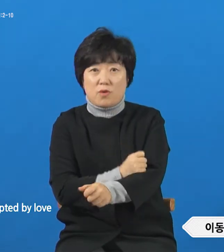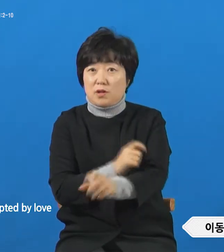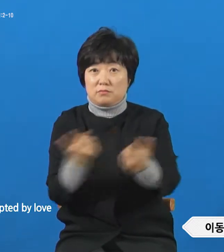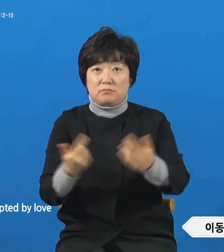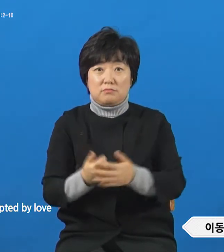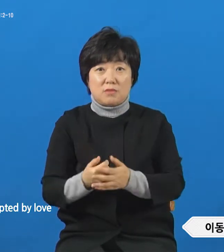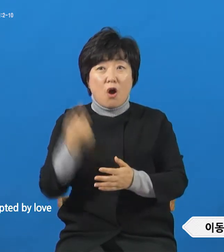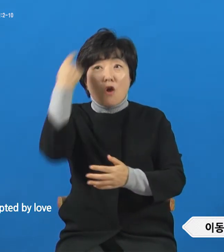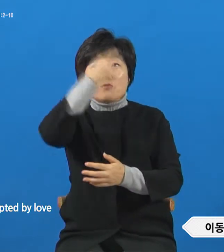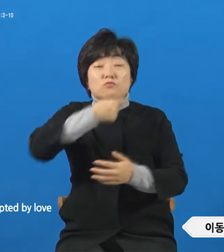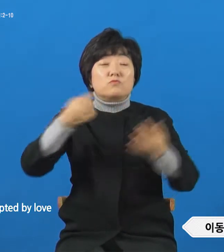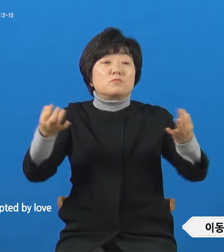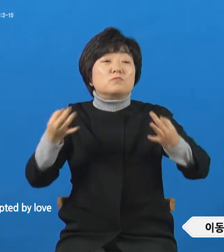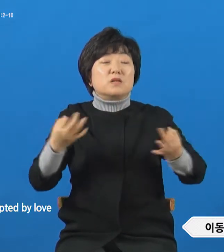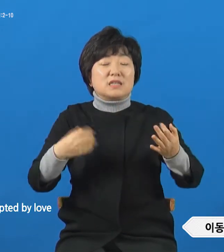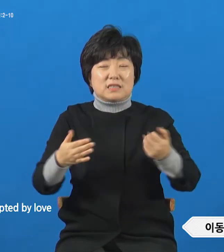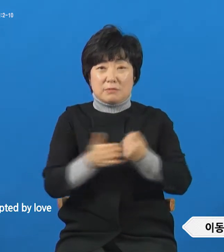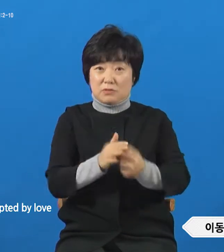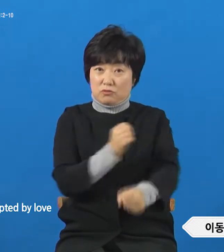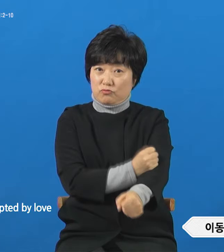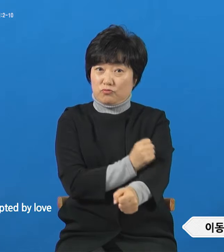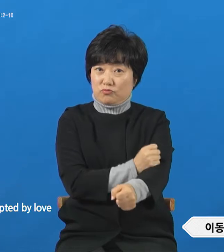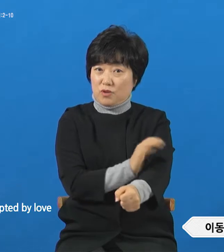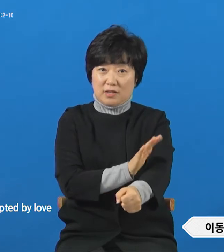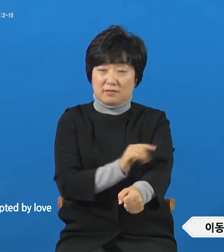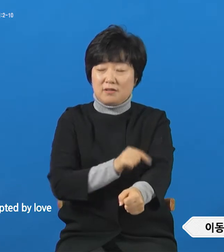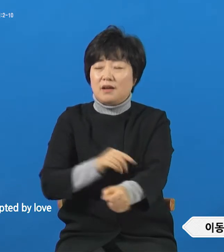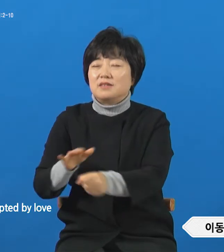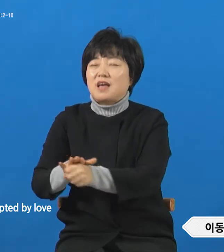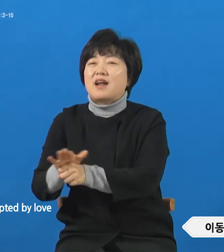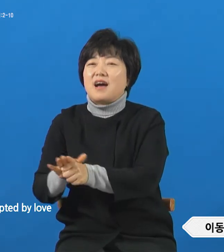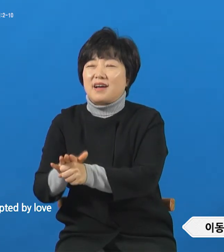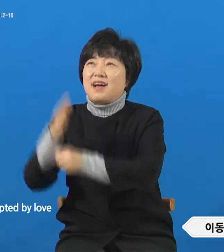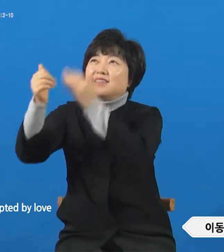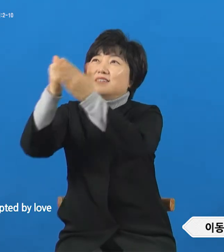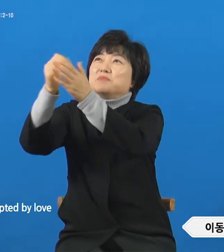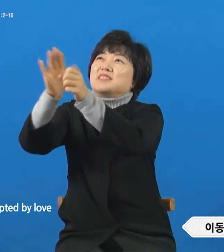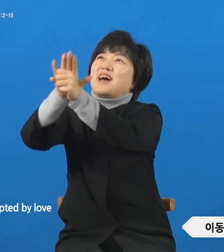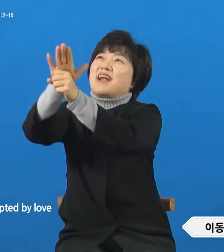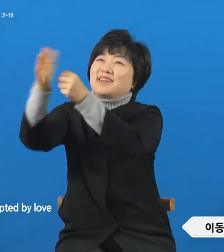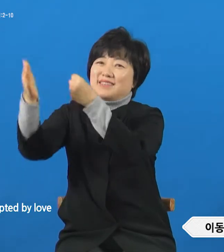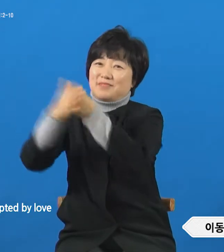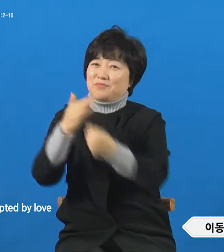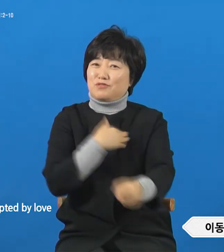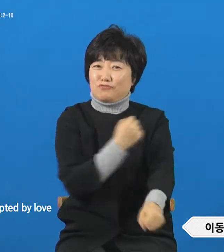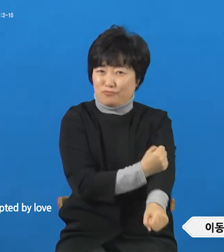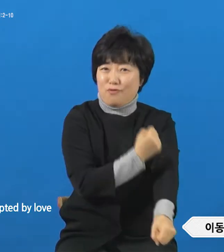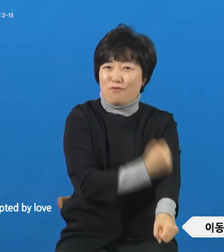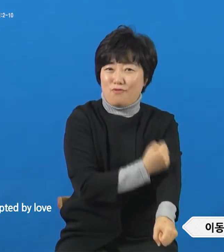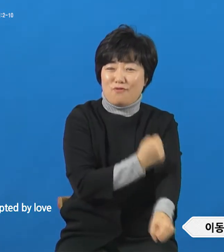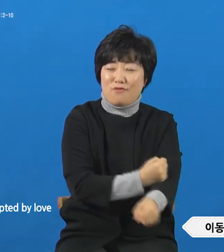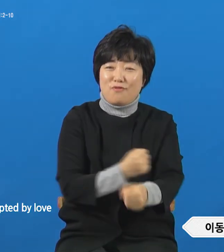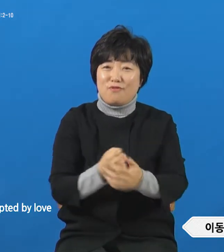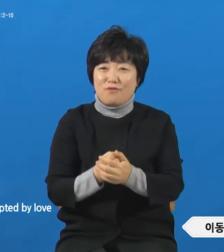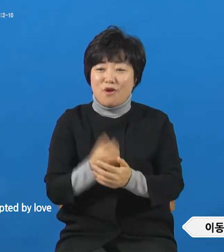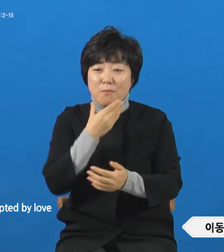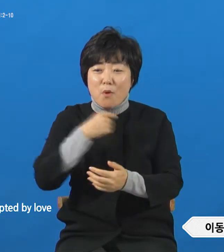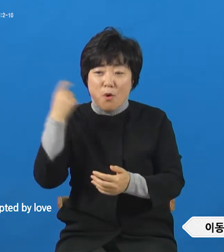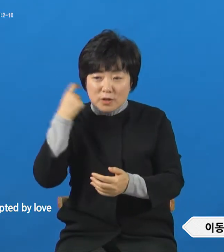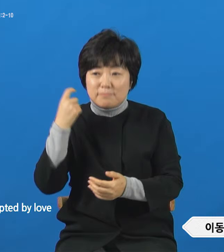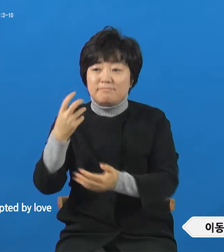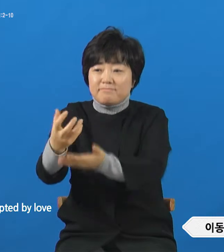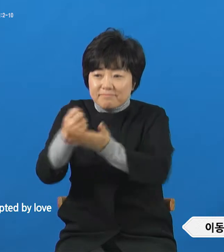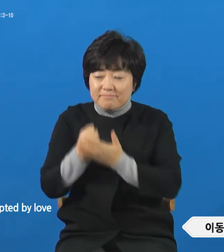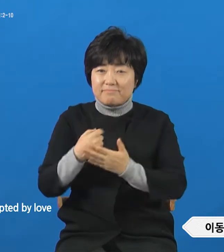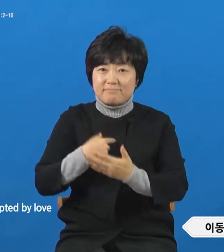것이에요. 체면 때문에 하는 수고가 아니에요. 사랑으로 수고해요. 하나님을 사랑하기 때문에 내가 복음을 발견했다는 것은